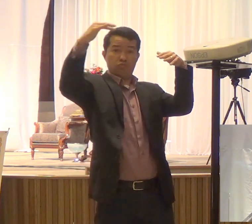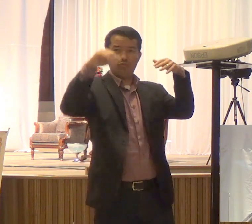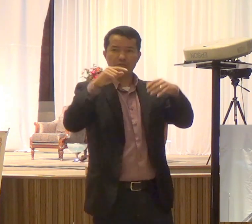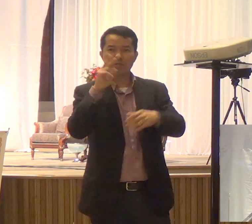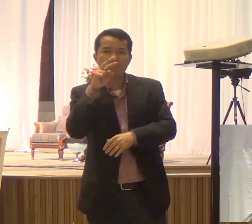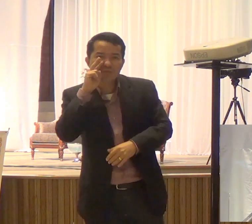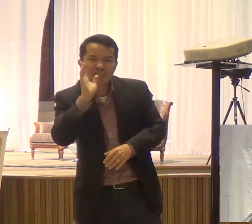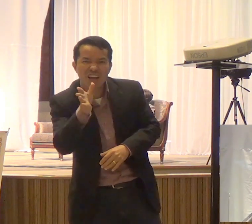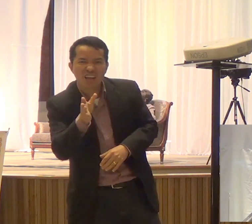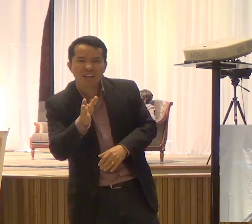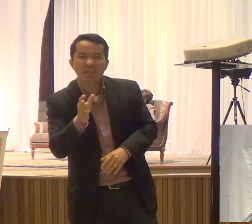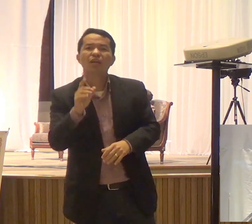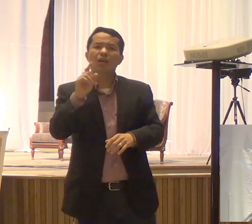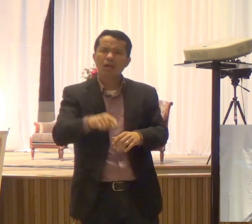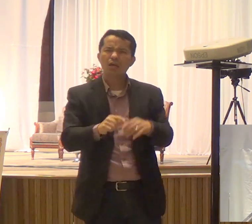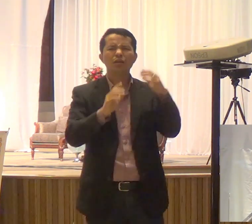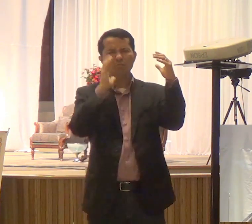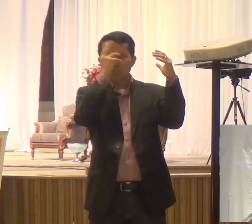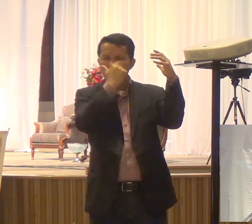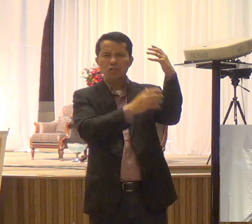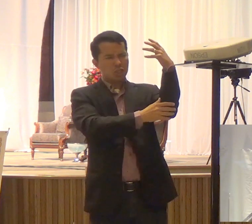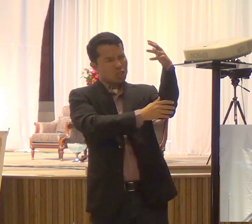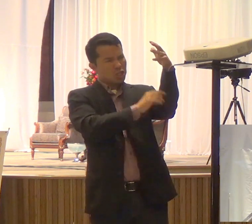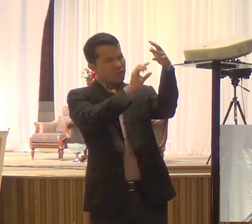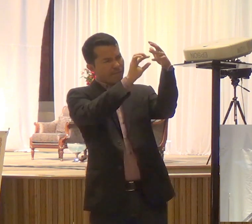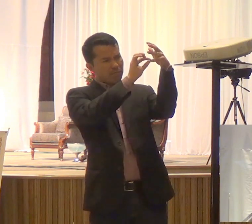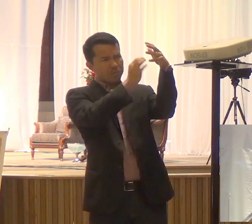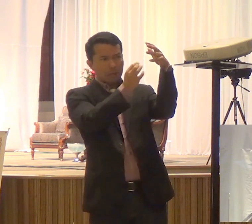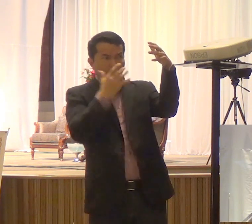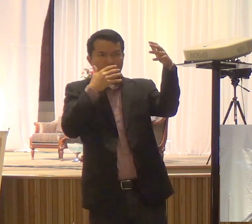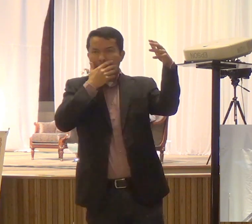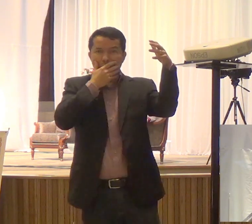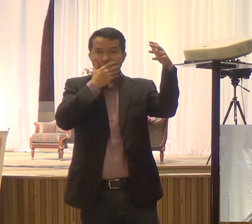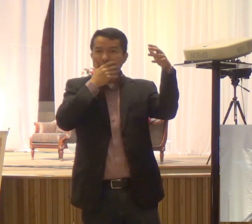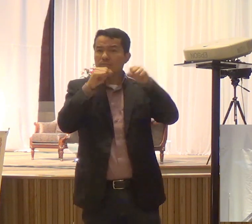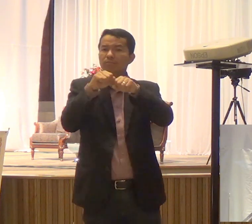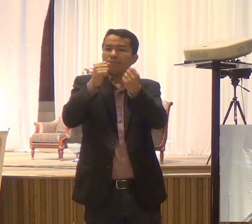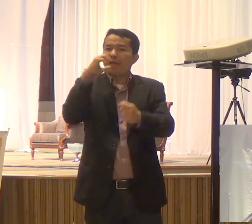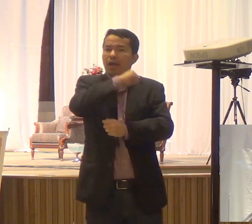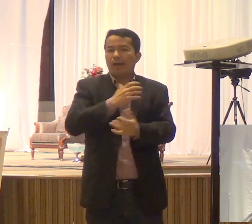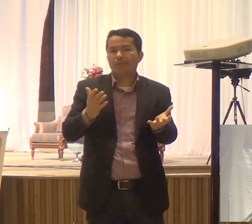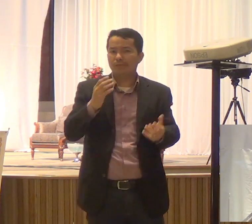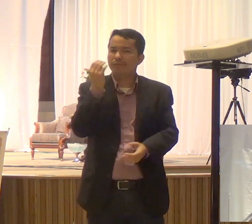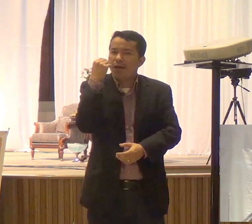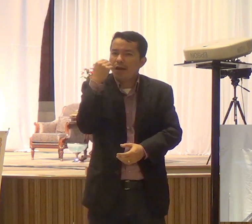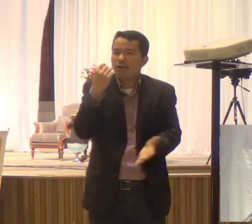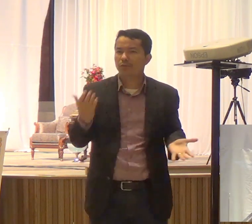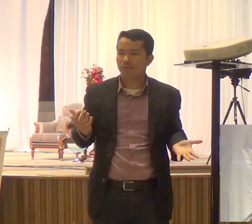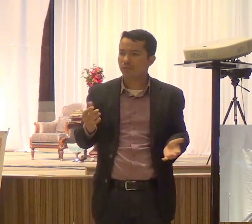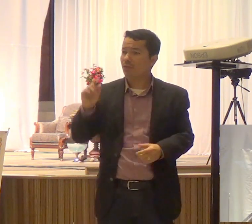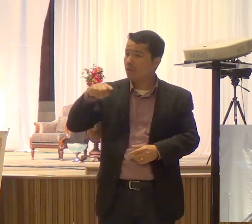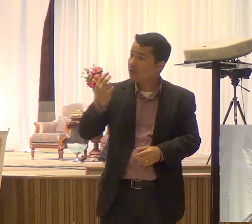fraquinha. É uma plantinha especial, mas fraca. E é aqui que começa a